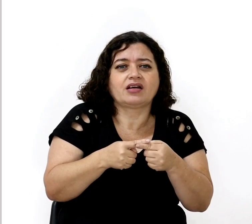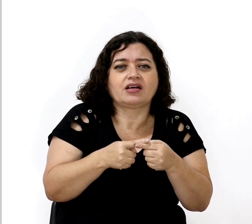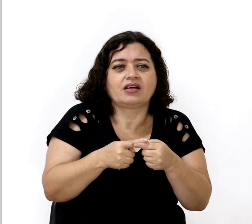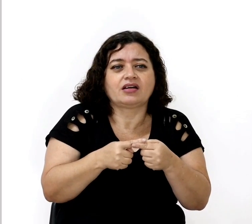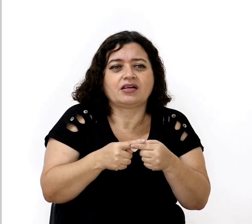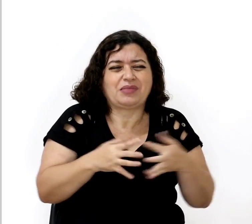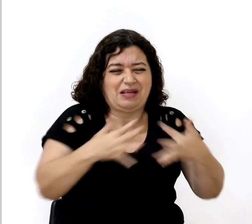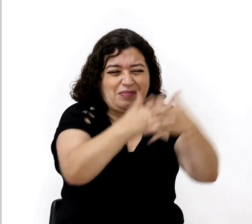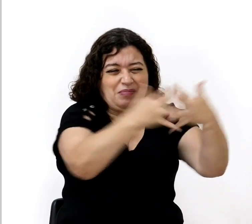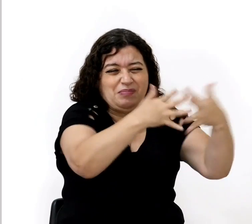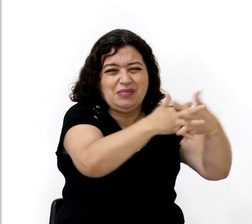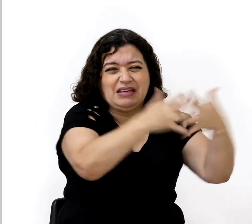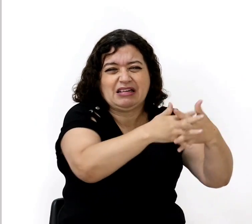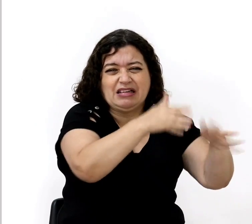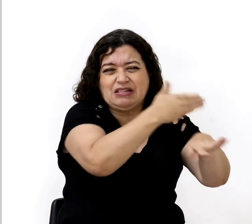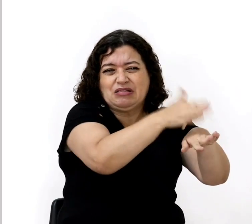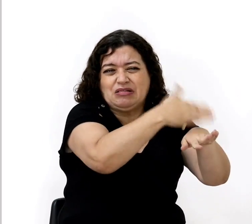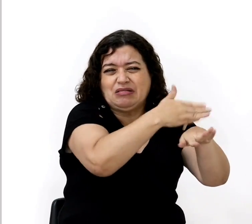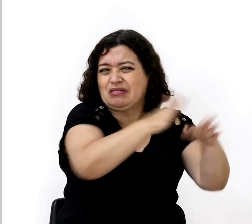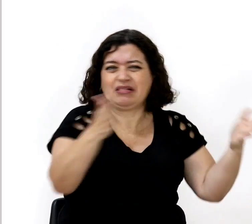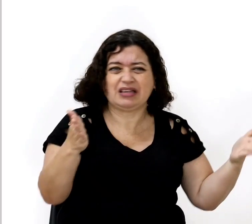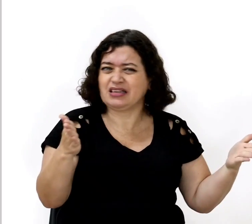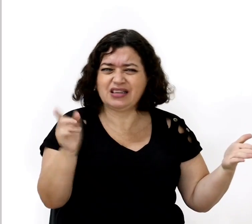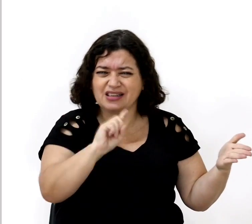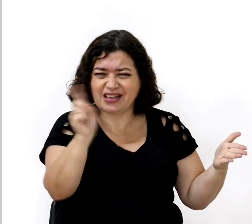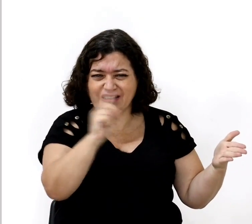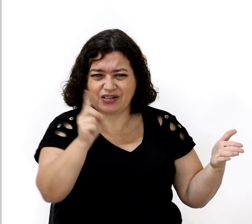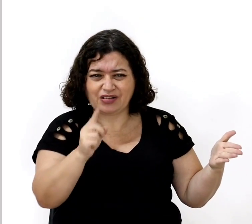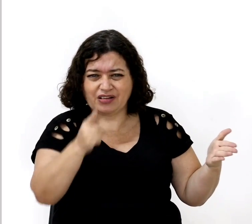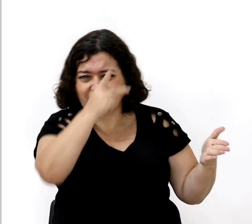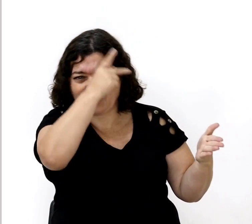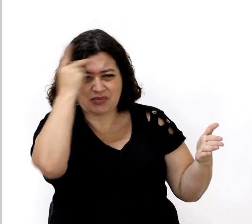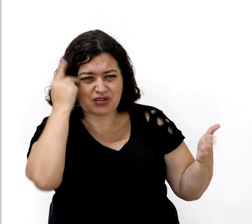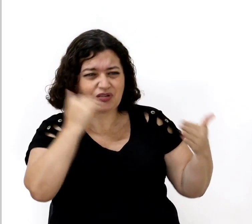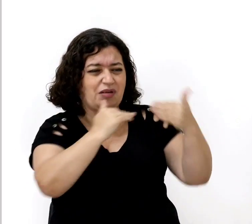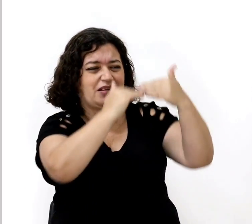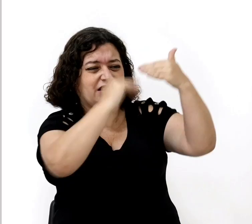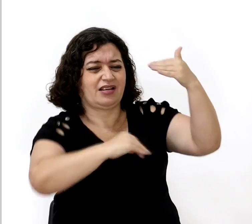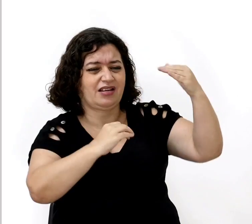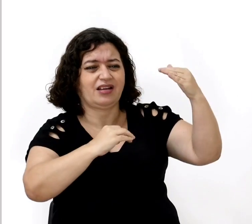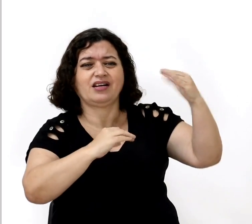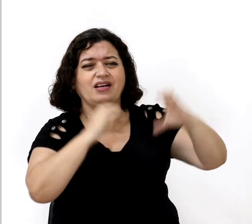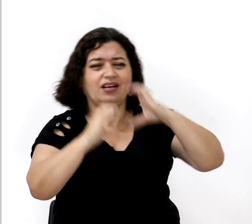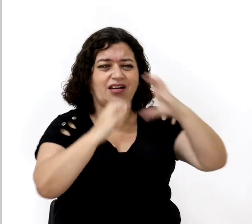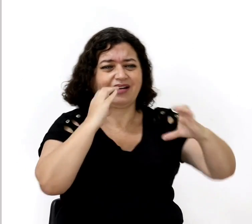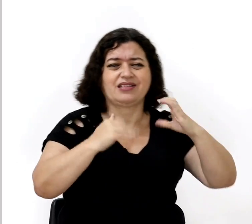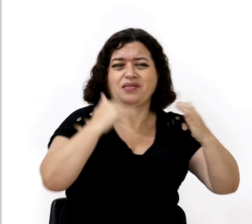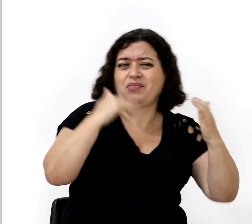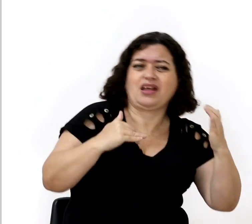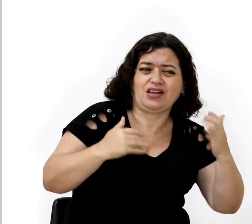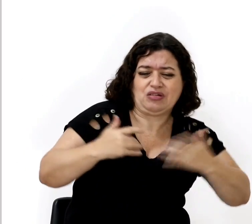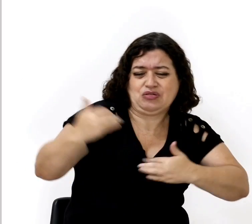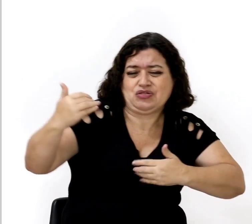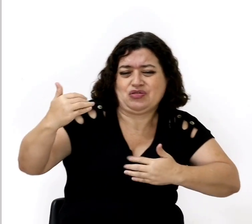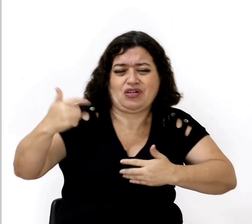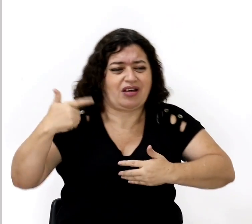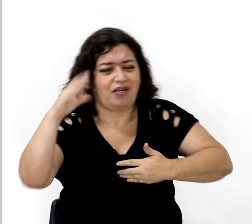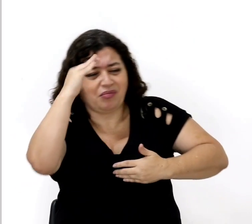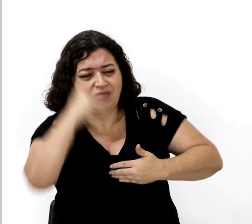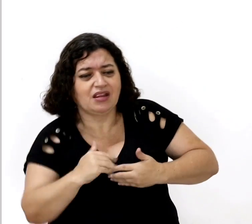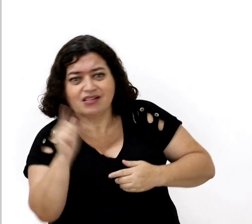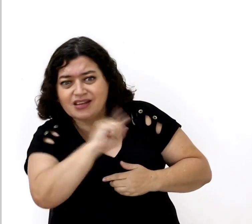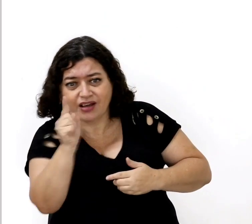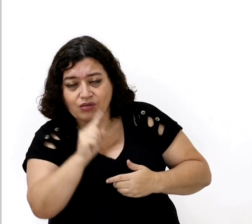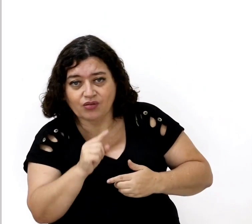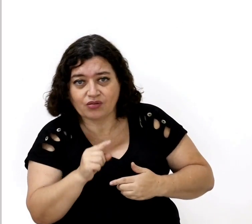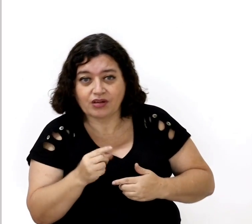é para ficar arrumando confusão no ensaio, né? Não é para ficar arrumando Não. confusão com quem faz menos, com quem canta menos, com quem toca menos, mas é você olhar